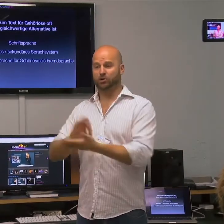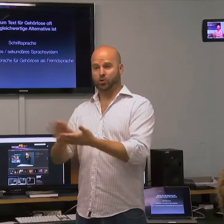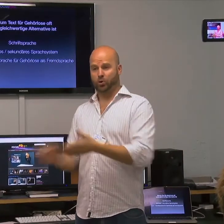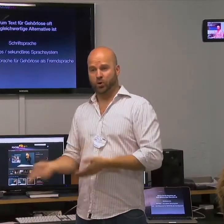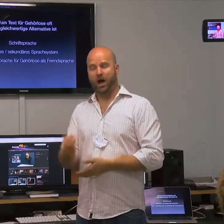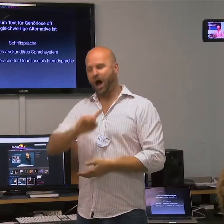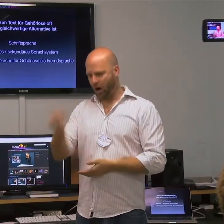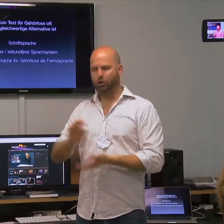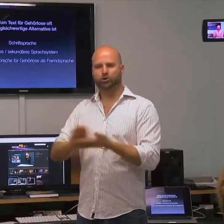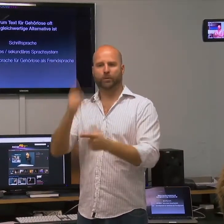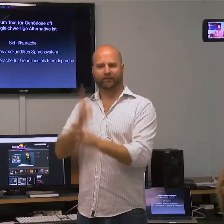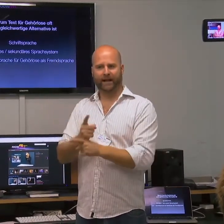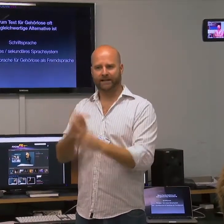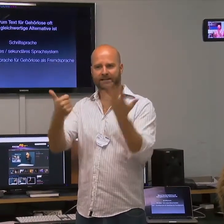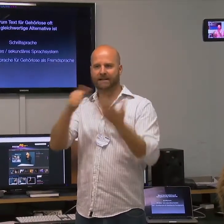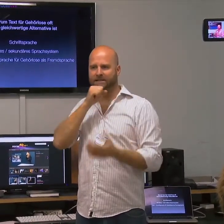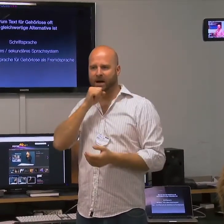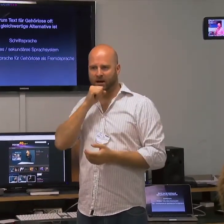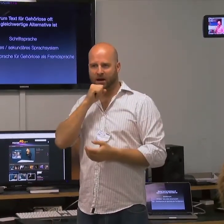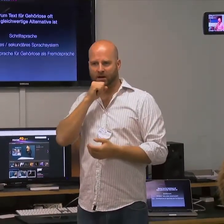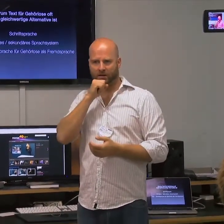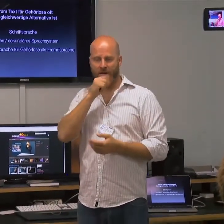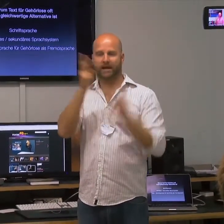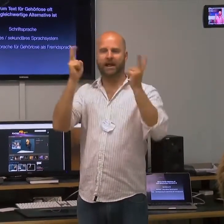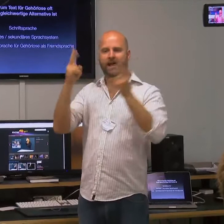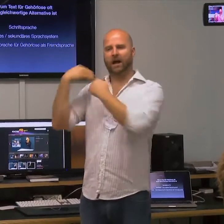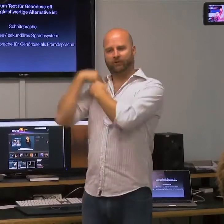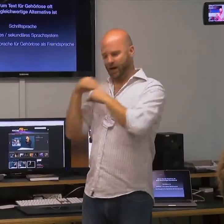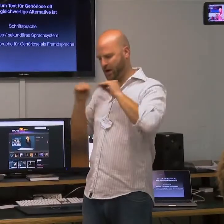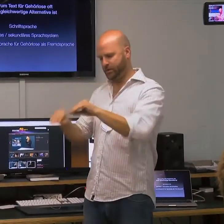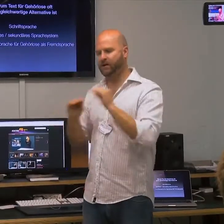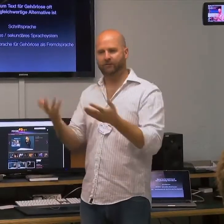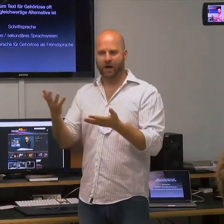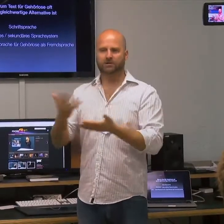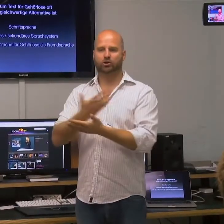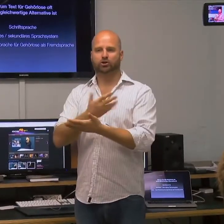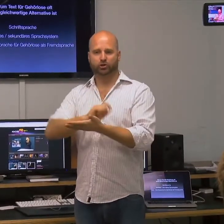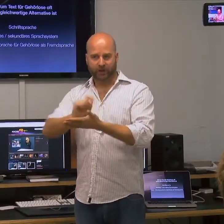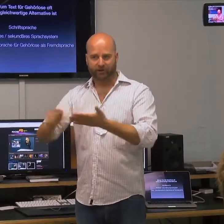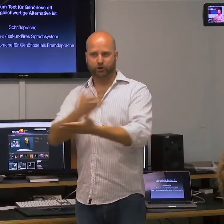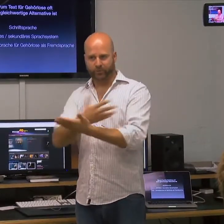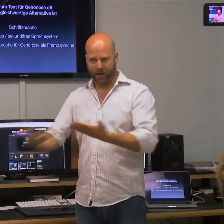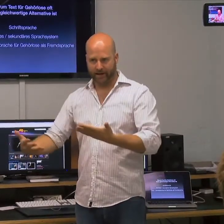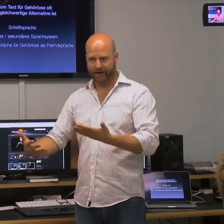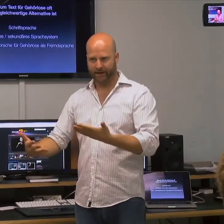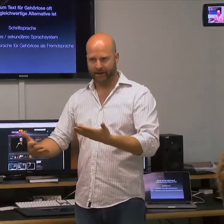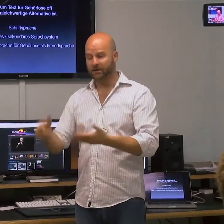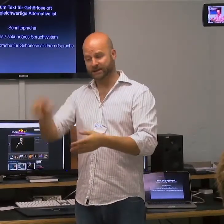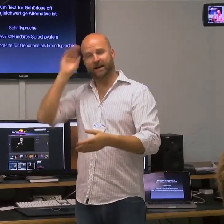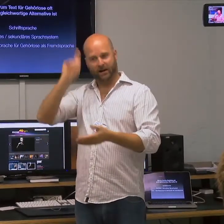da verhungern wir eigentlich auch sprachlich. Da kommen wir mit 6 Jahren halt in die Schule und der Lehrer muss uns dann noch auf